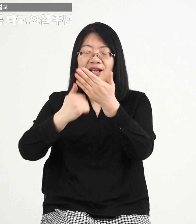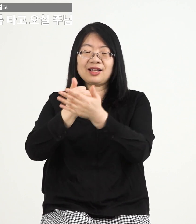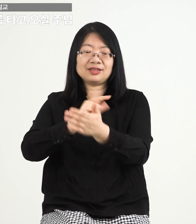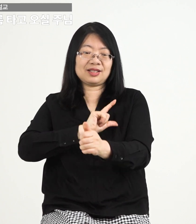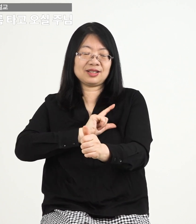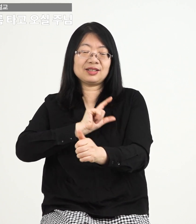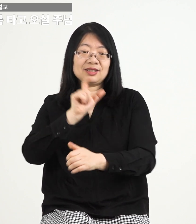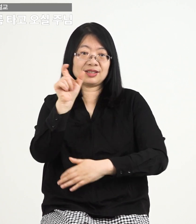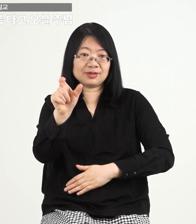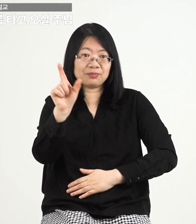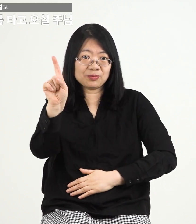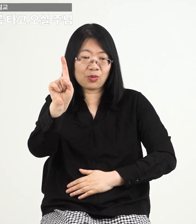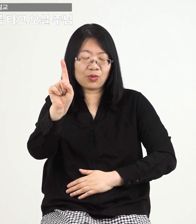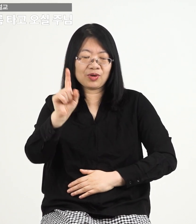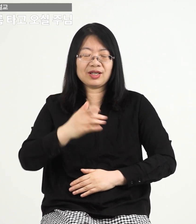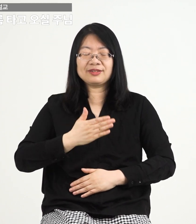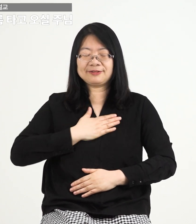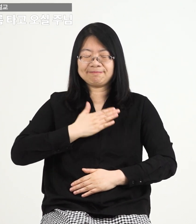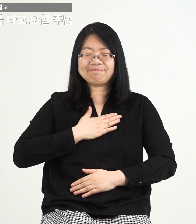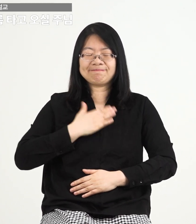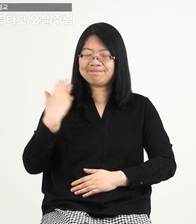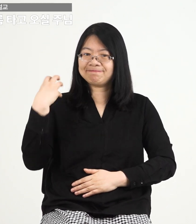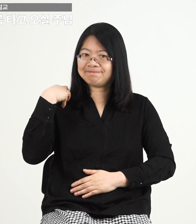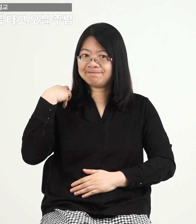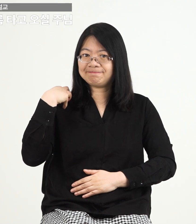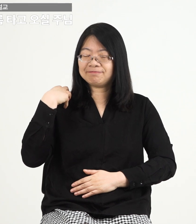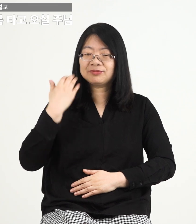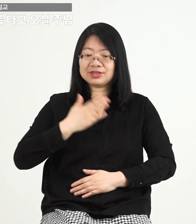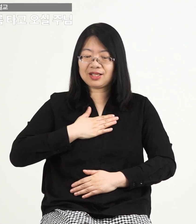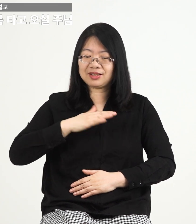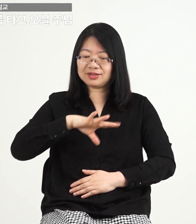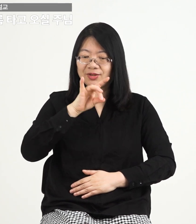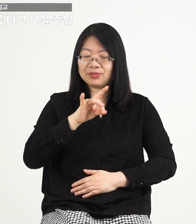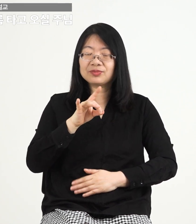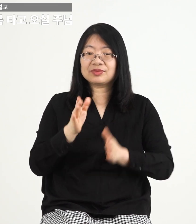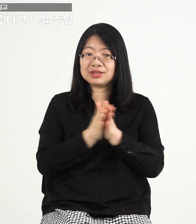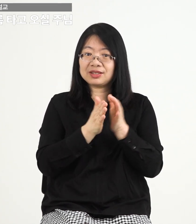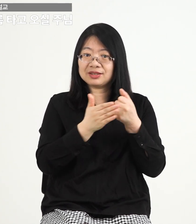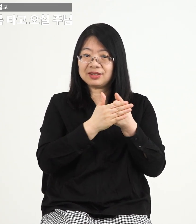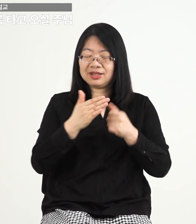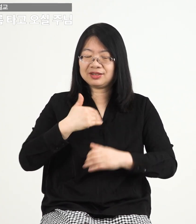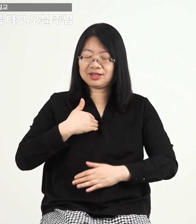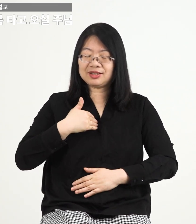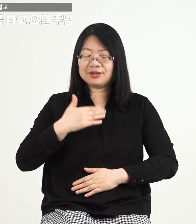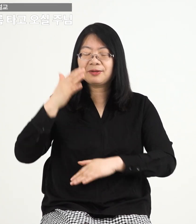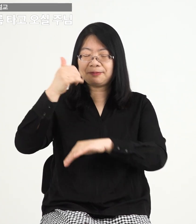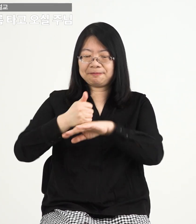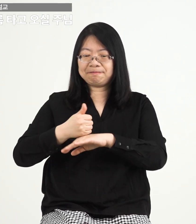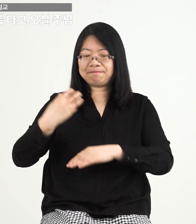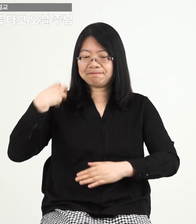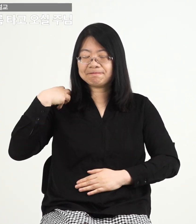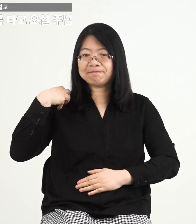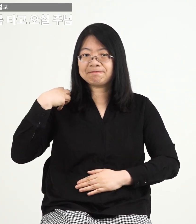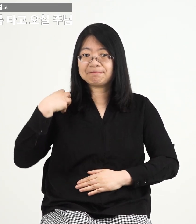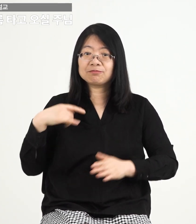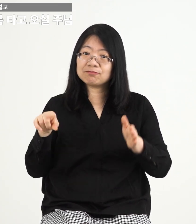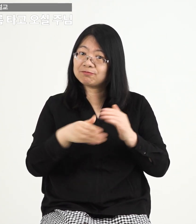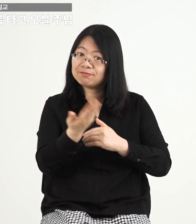별명이 내가 한다 그 뜻이에요. 내가 한다. 내가 시작한 것은 내가 마무리한다.